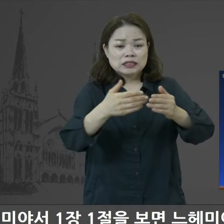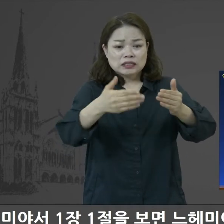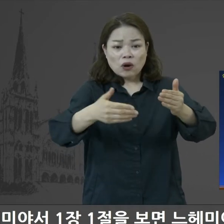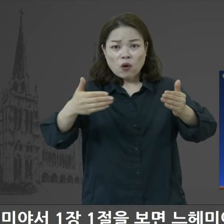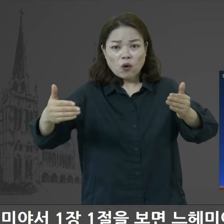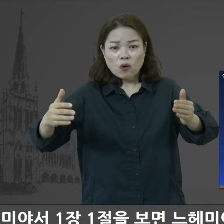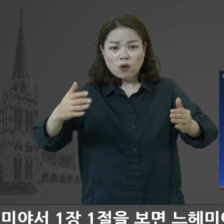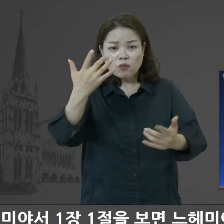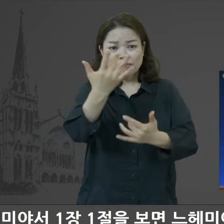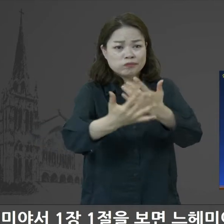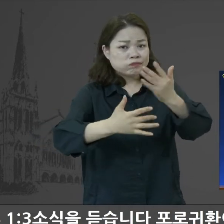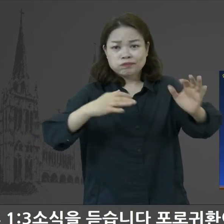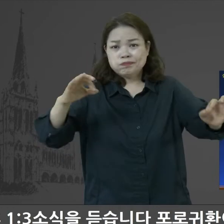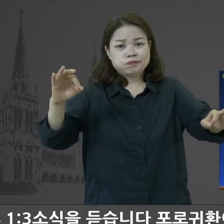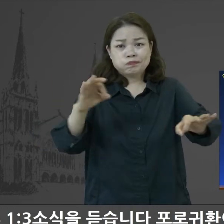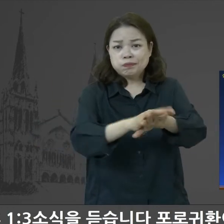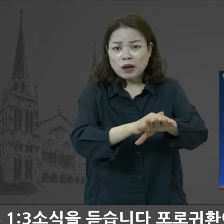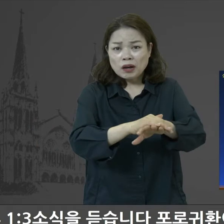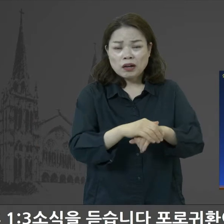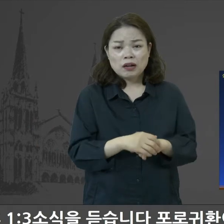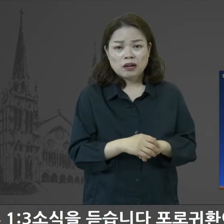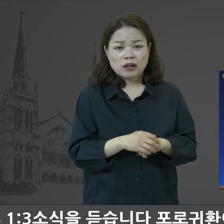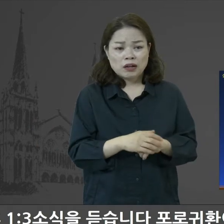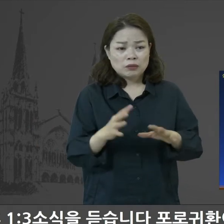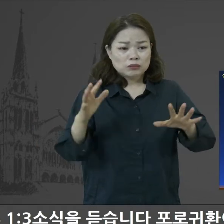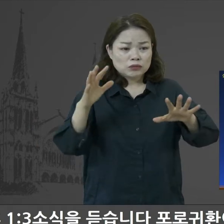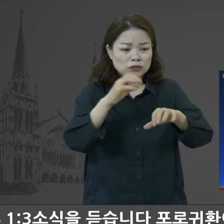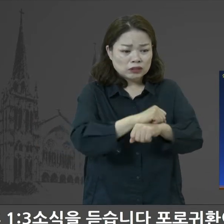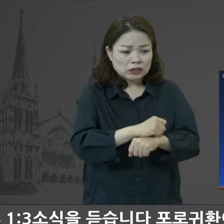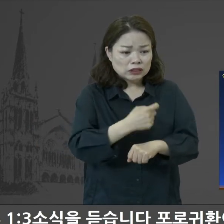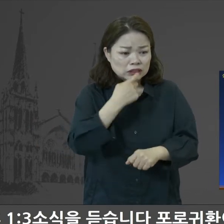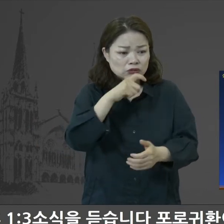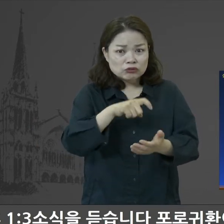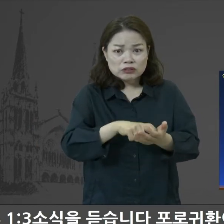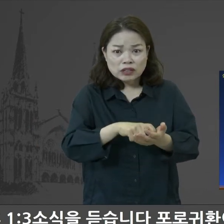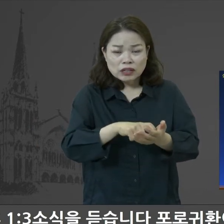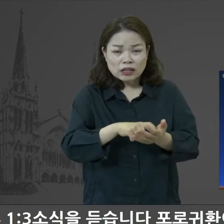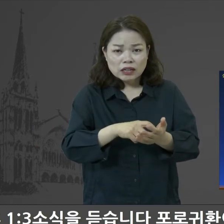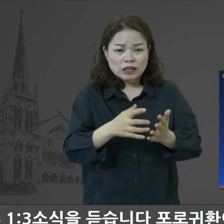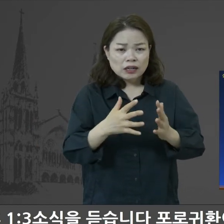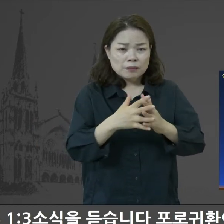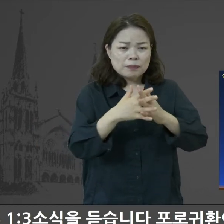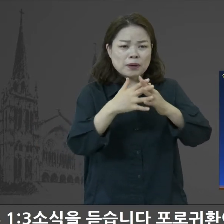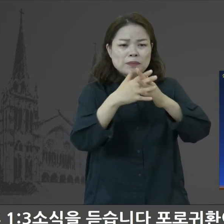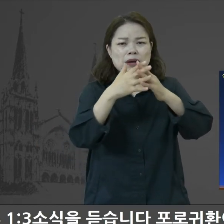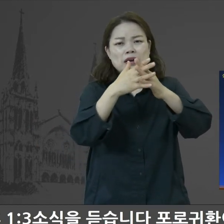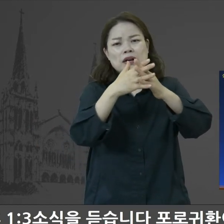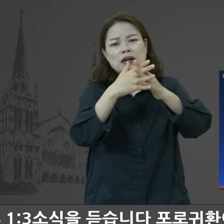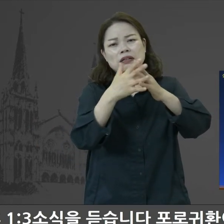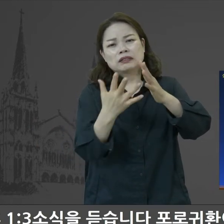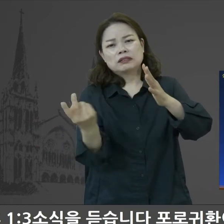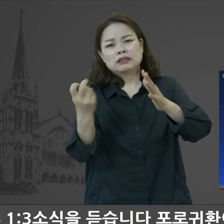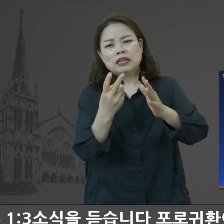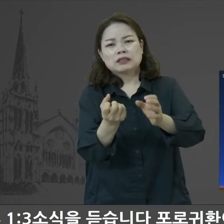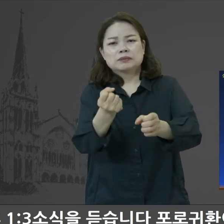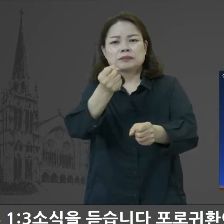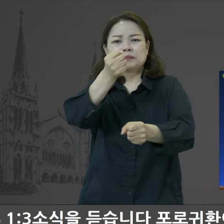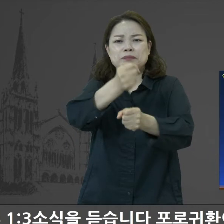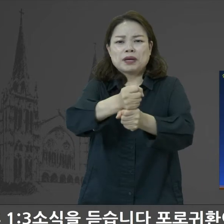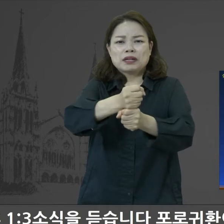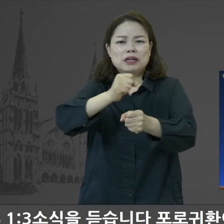하는지라. 무너지기는 쉬워도 세우는 데는 정말 많은 시간과 에너지가 들어간다는